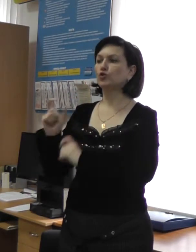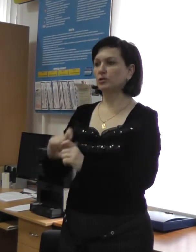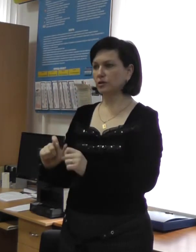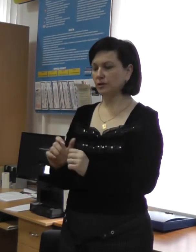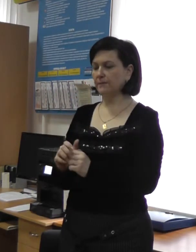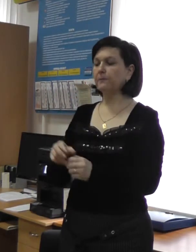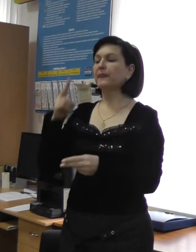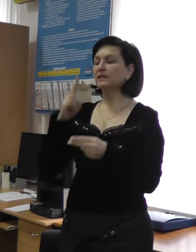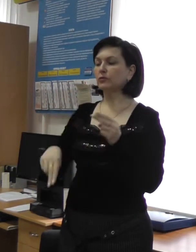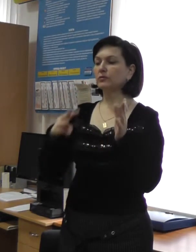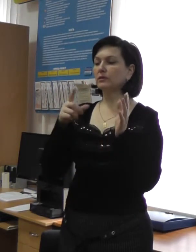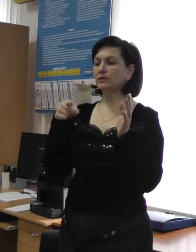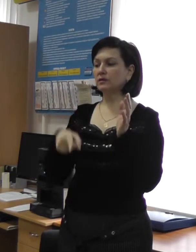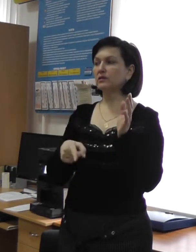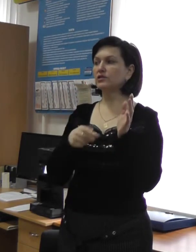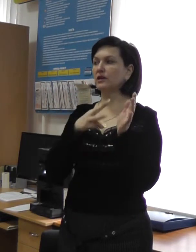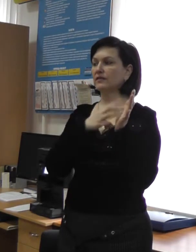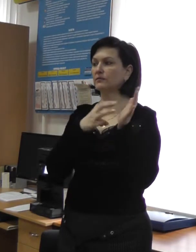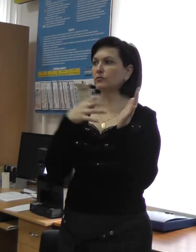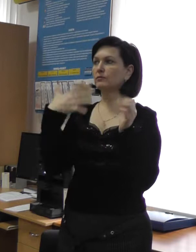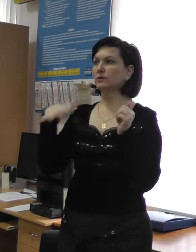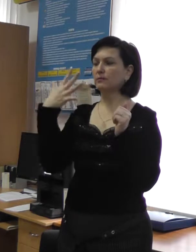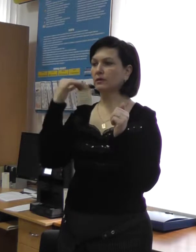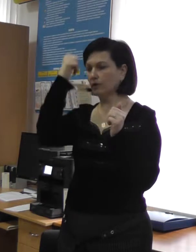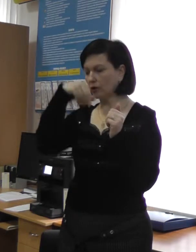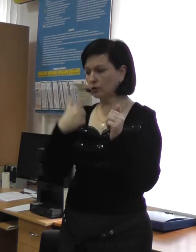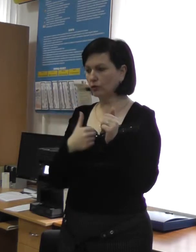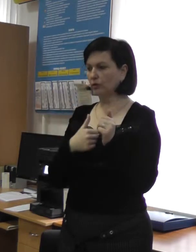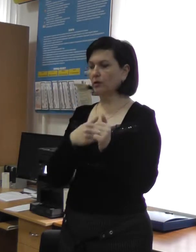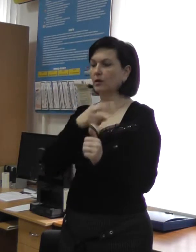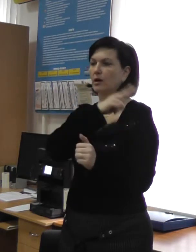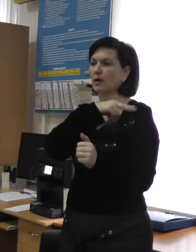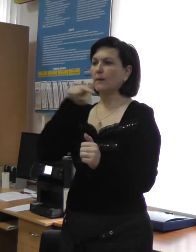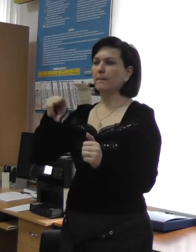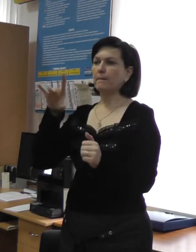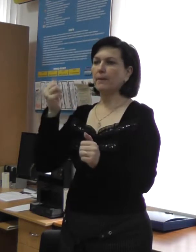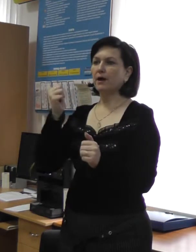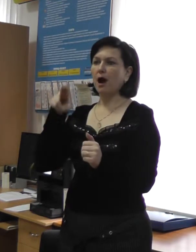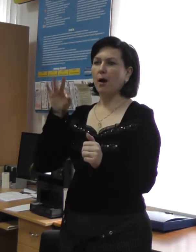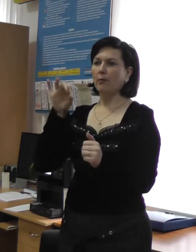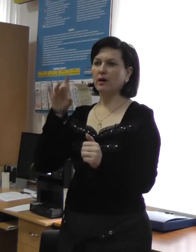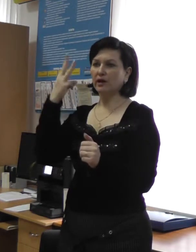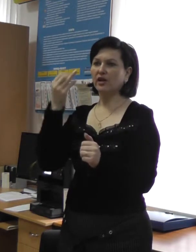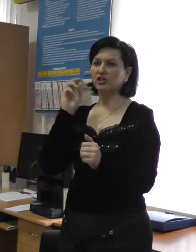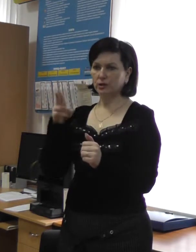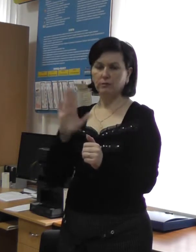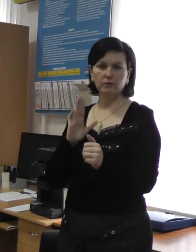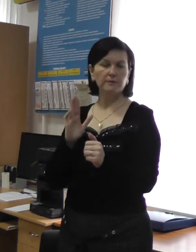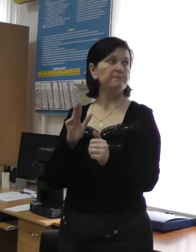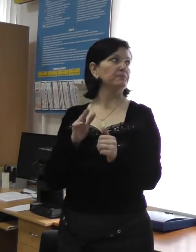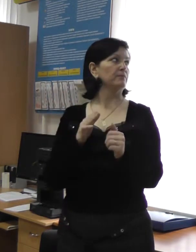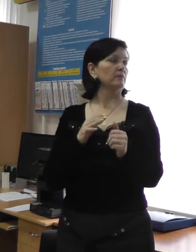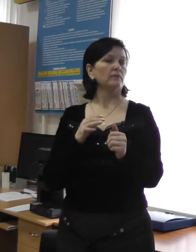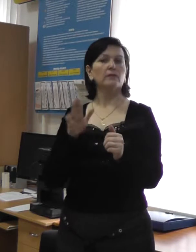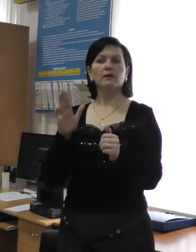которое окончил в 1855 году в чине прапорщика. В 1857 году он